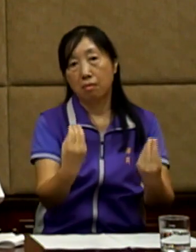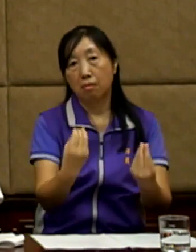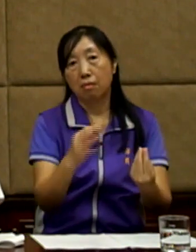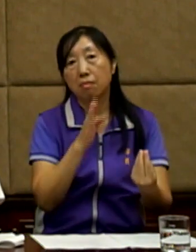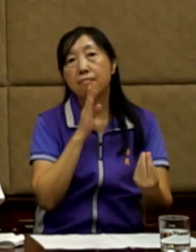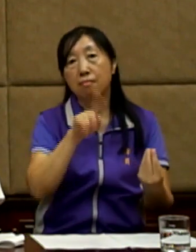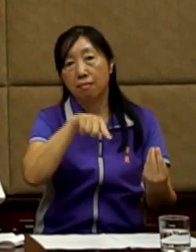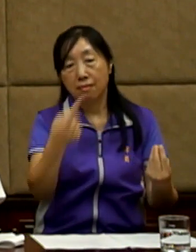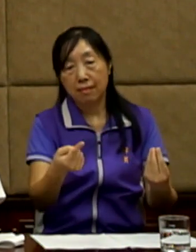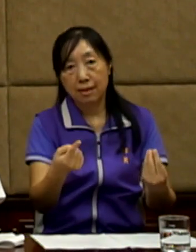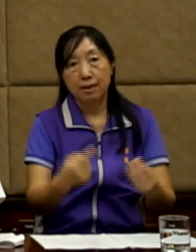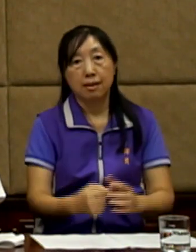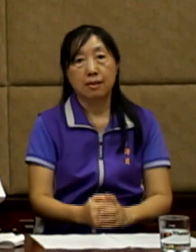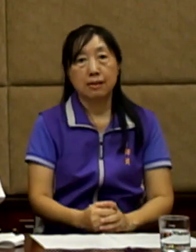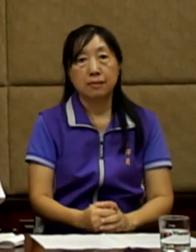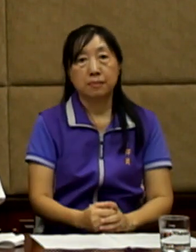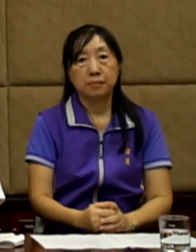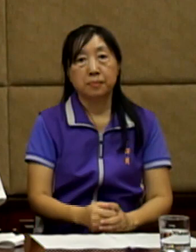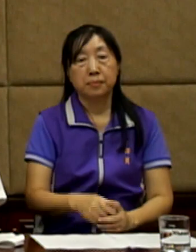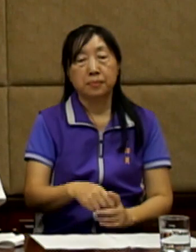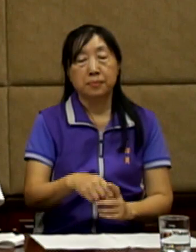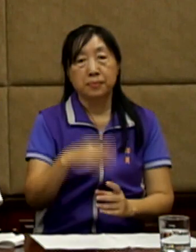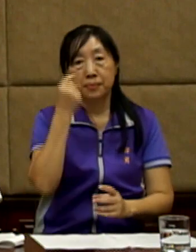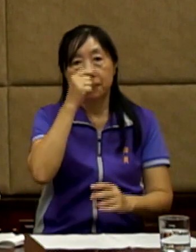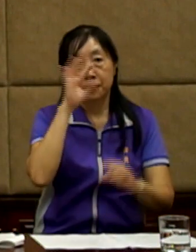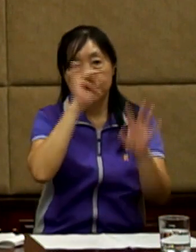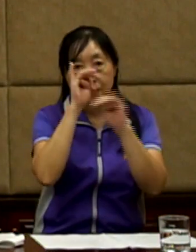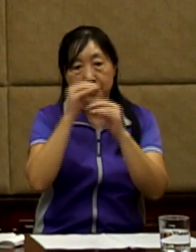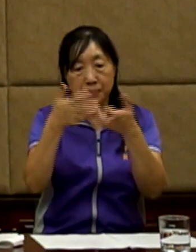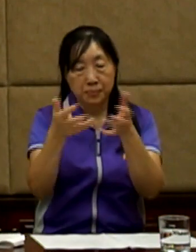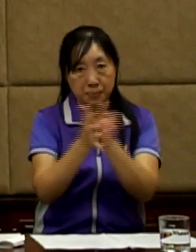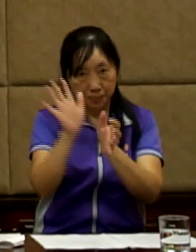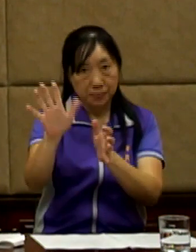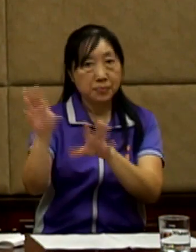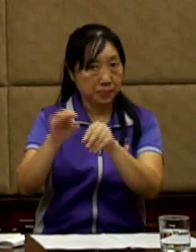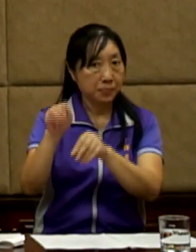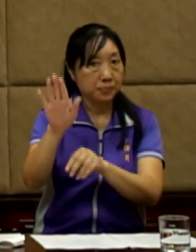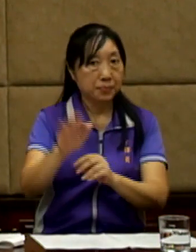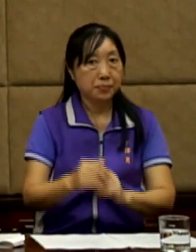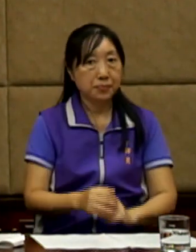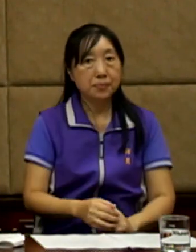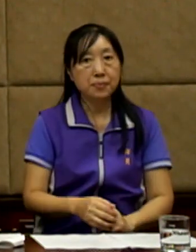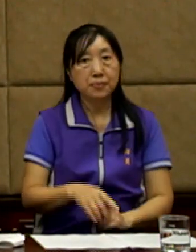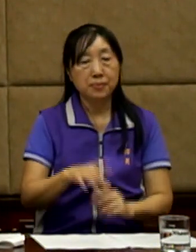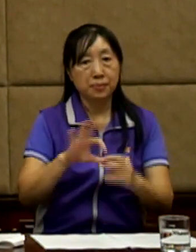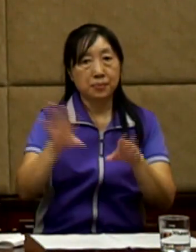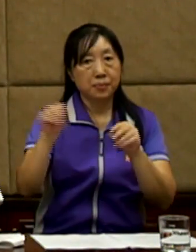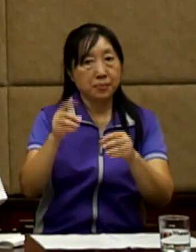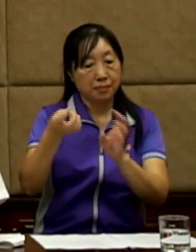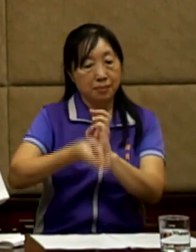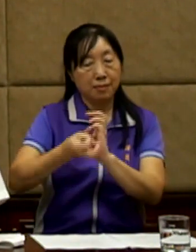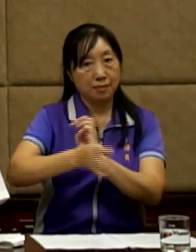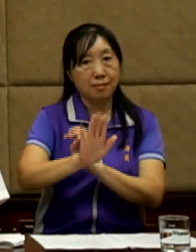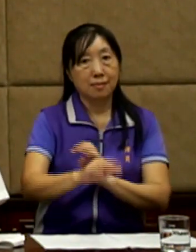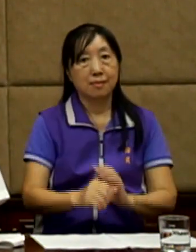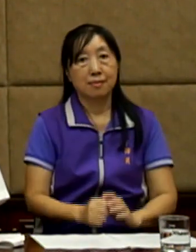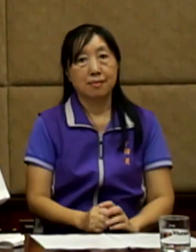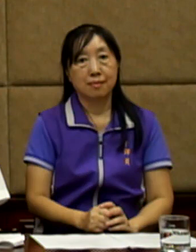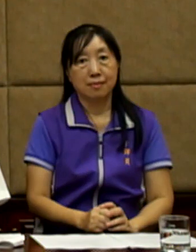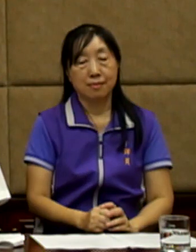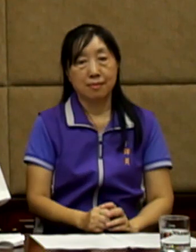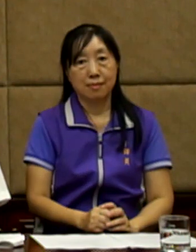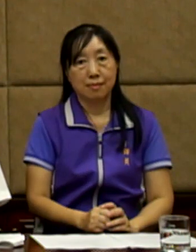来是因为特征组有这样的资料，其实里面也蛮详细的。那后